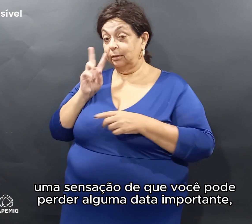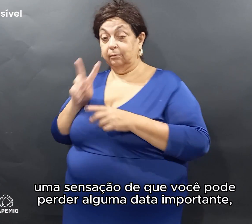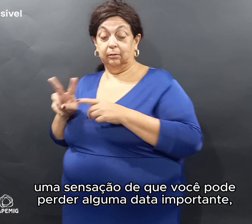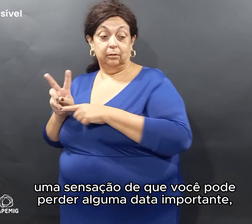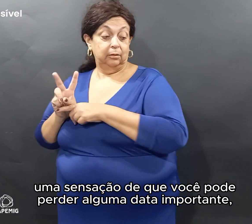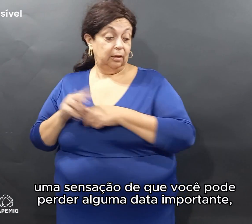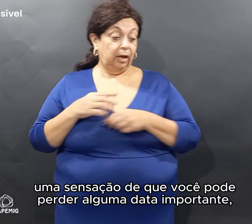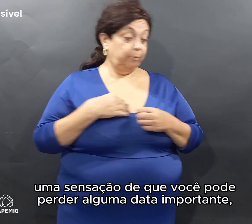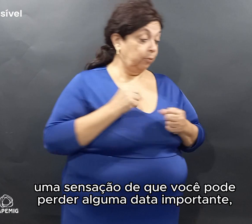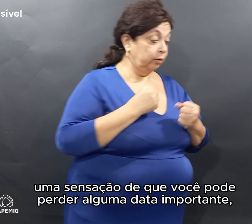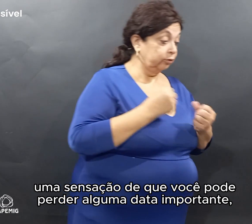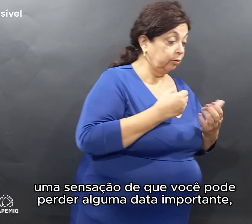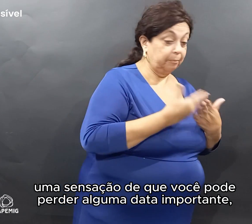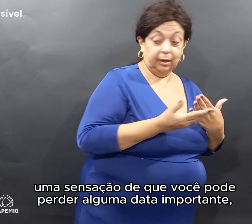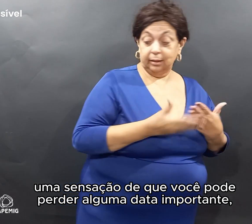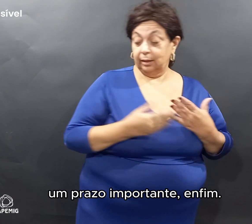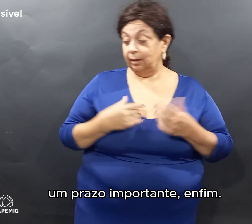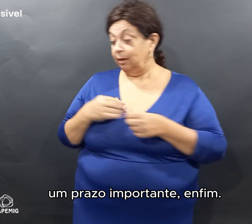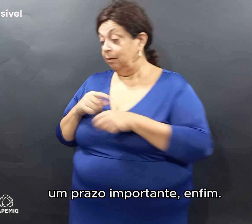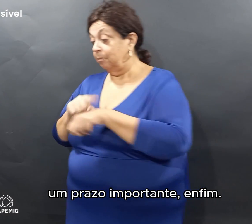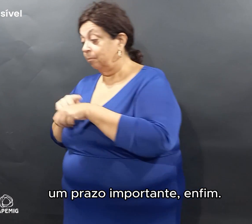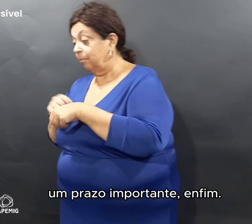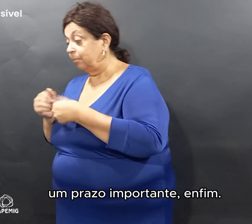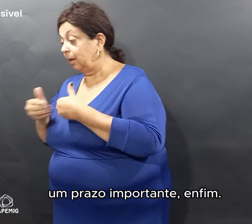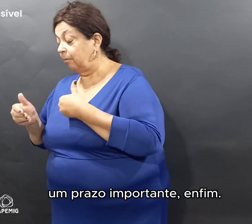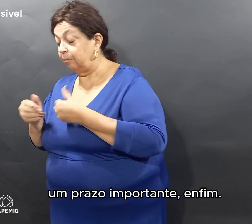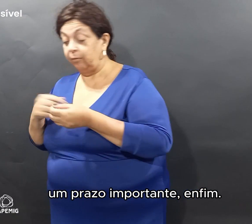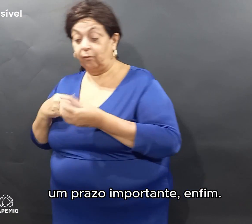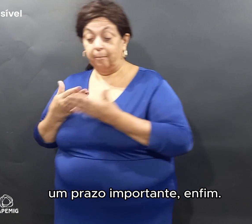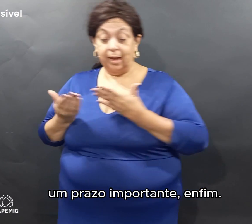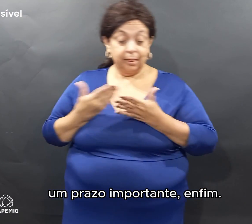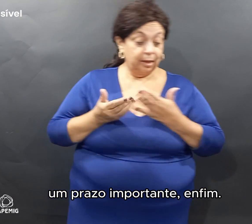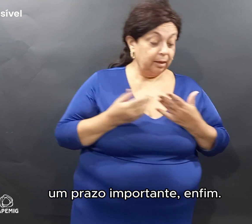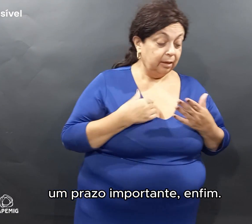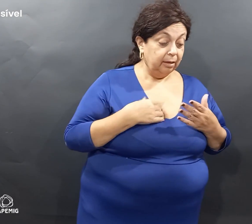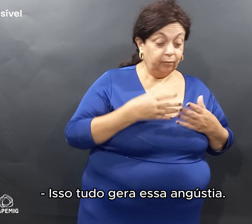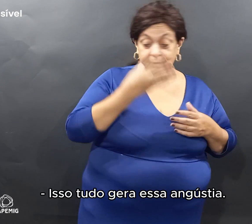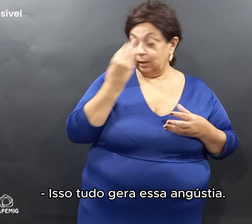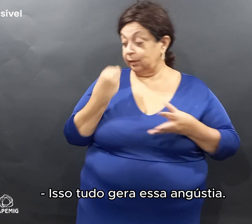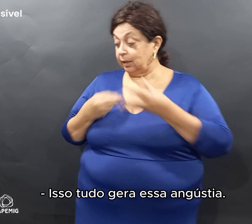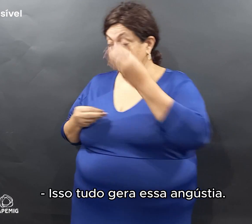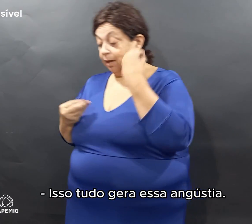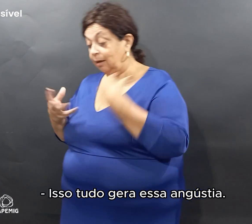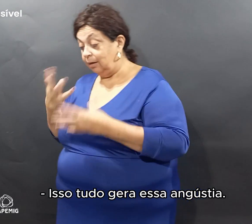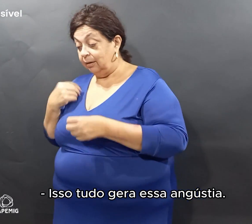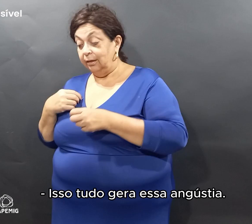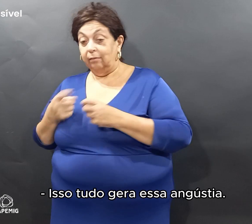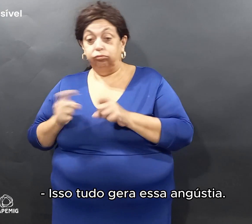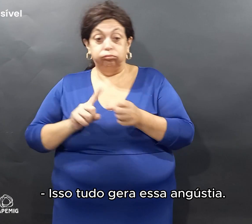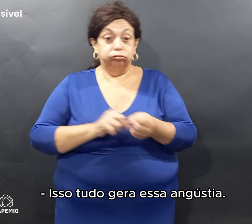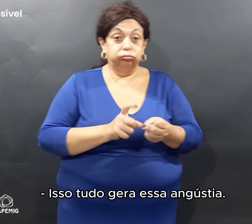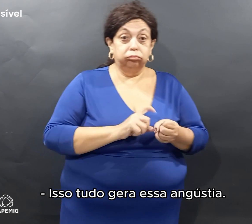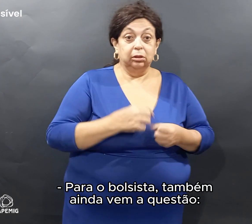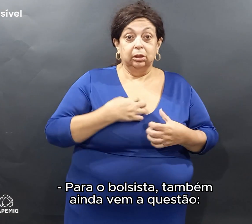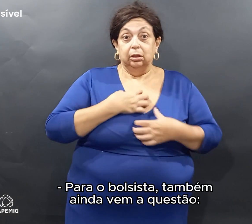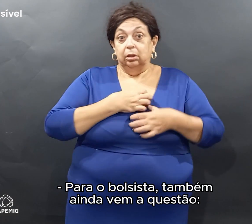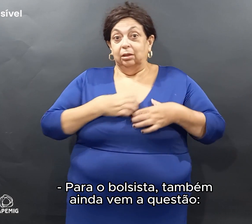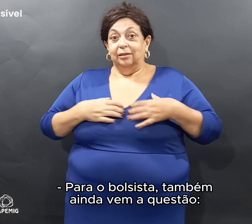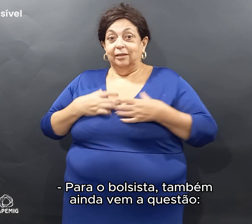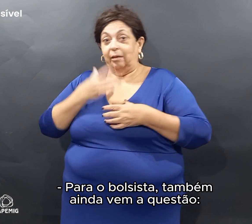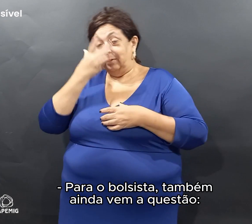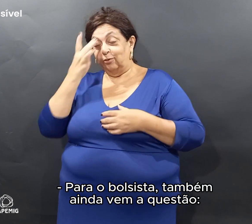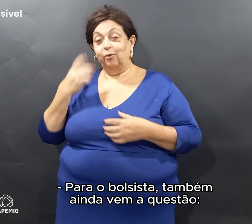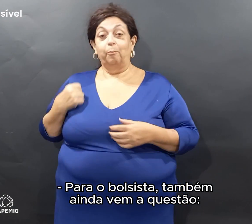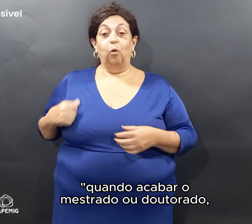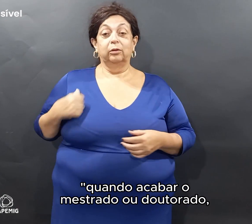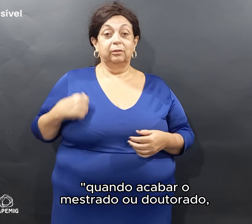você pode perder alguma data importante, um prazo importante, enfim. isso tudo gera, né, essa angústia. Para o bolsista